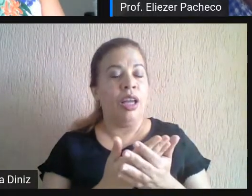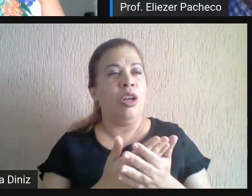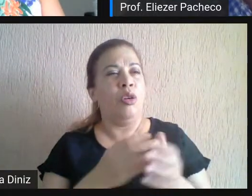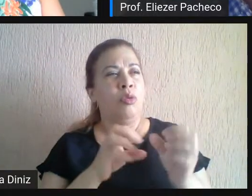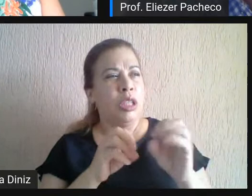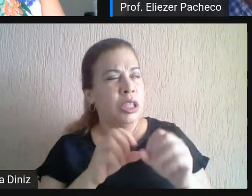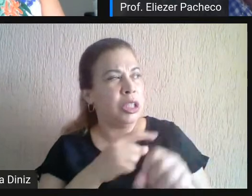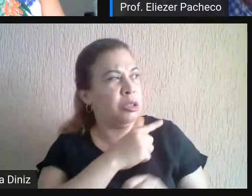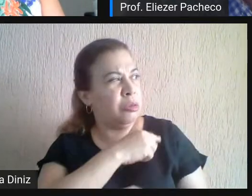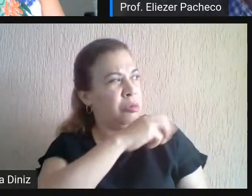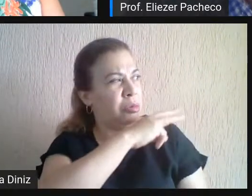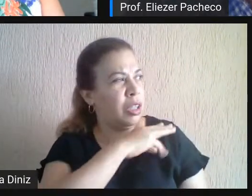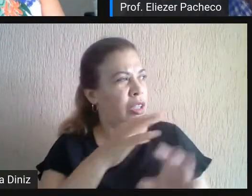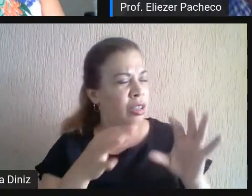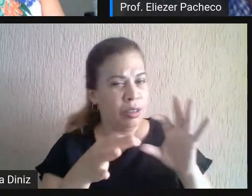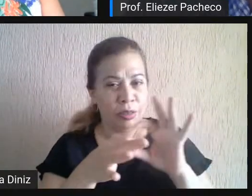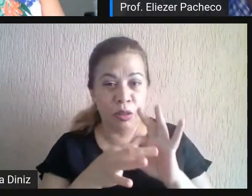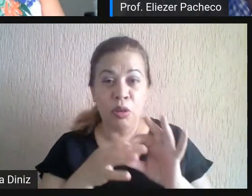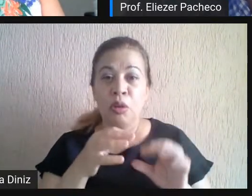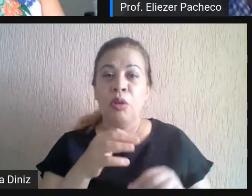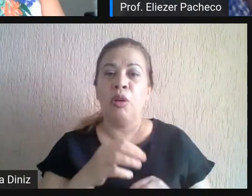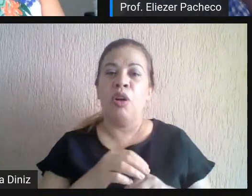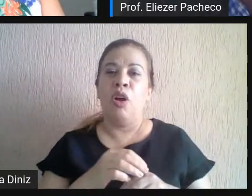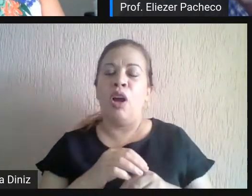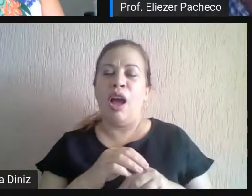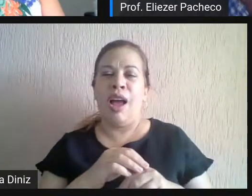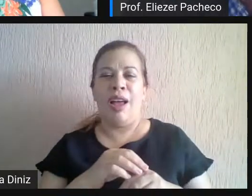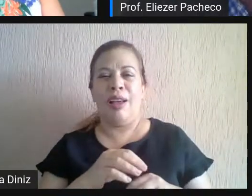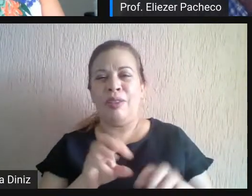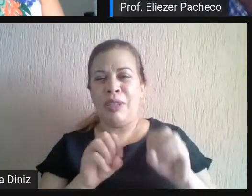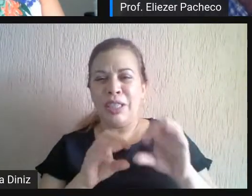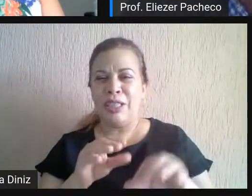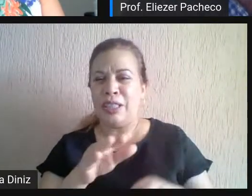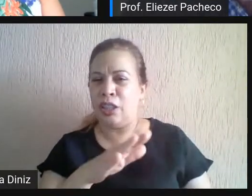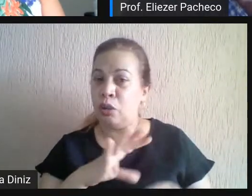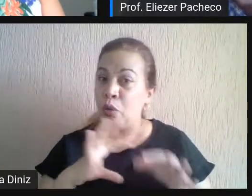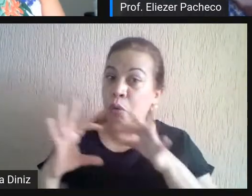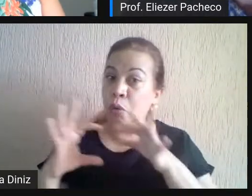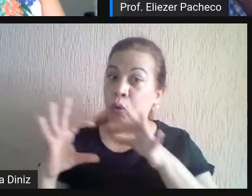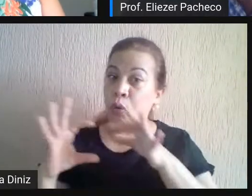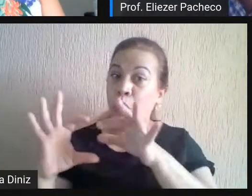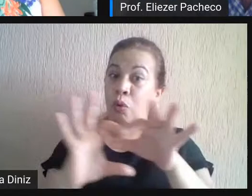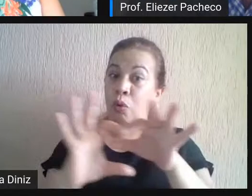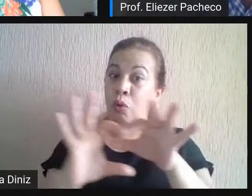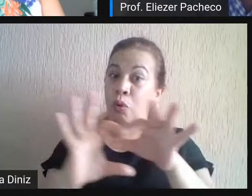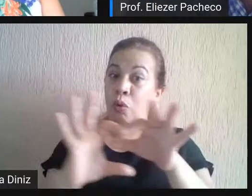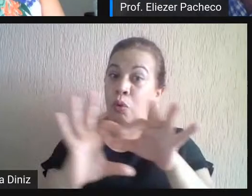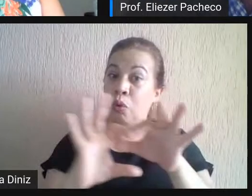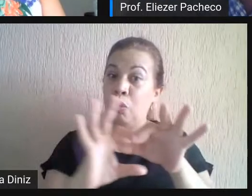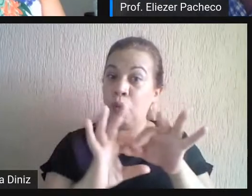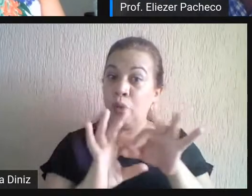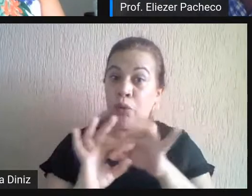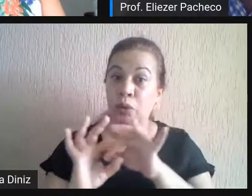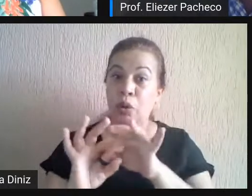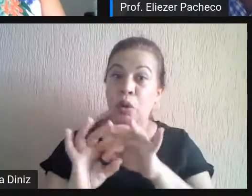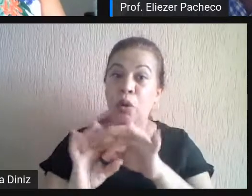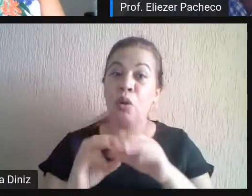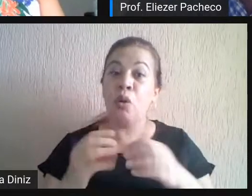integrado, polivalência, né, formação humana integral. O que, que significa isso? Né?